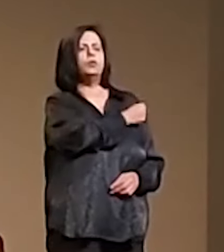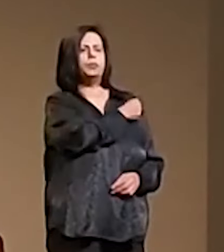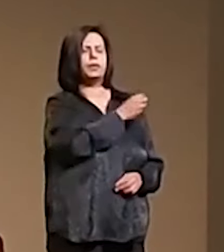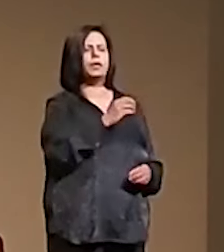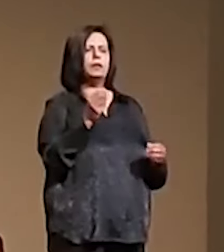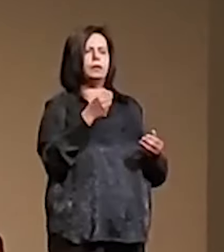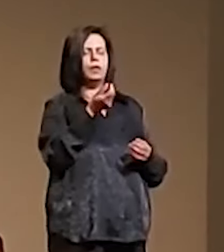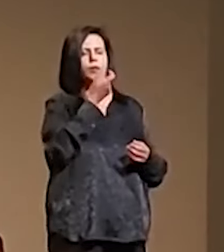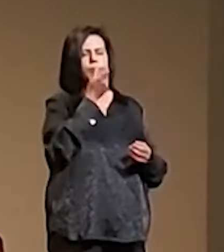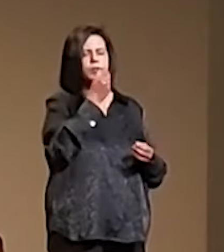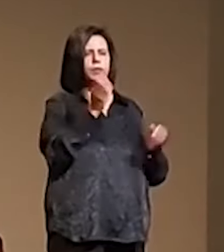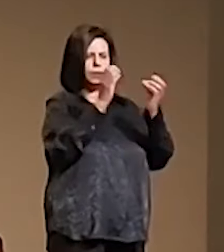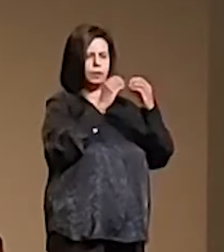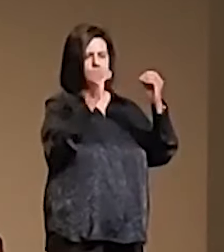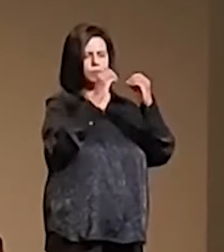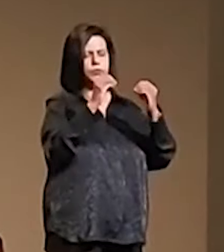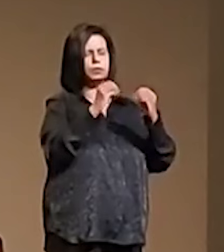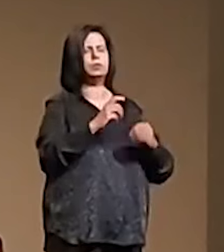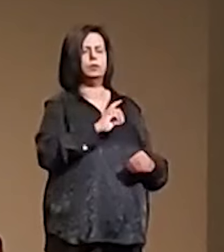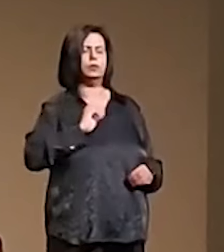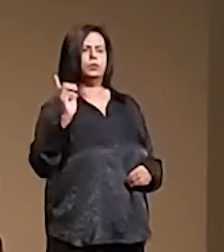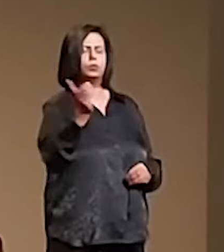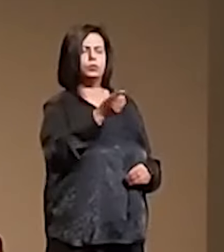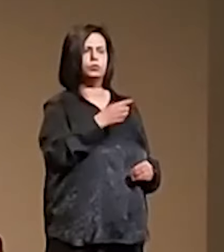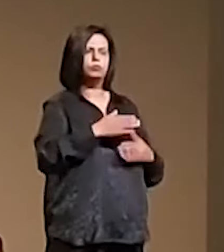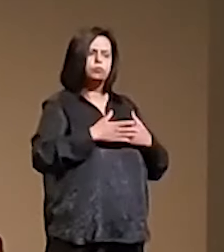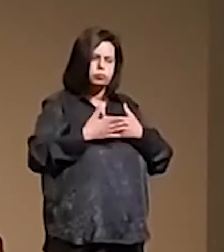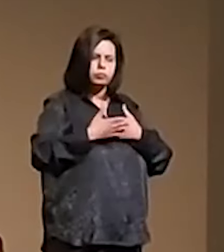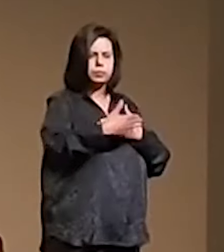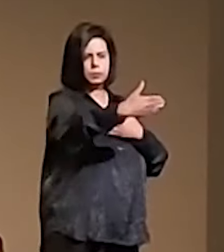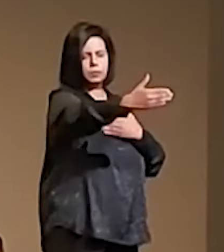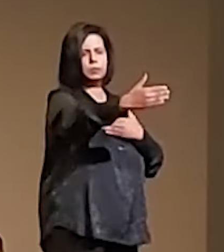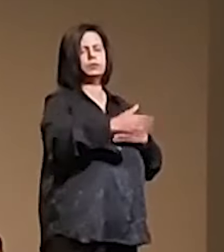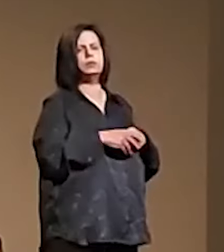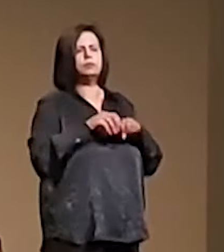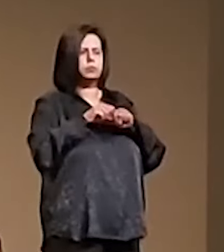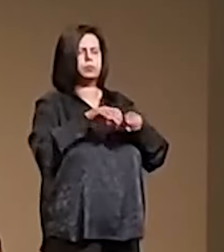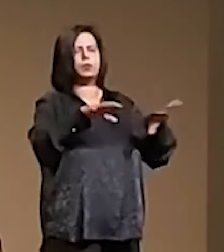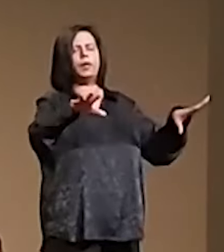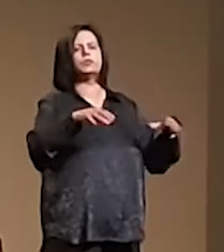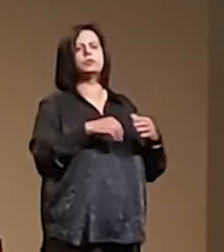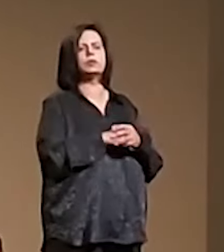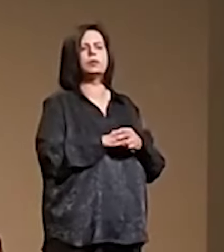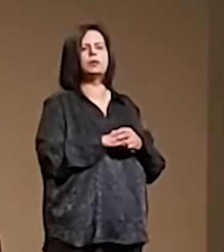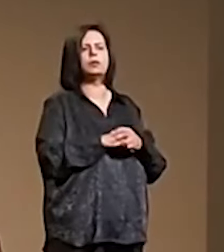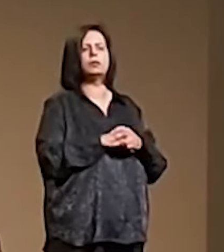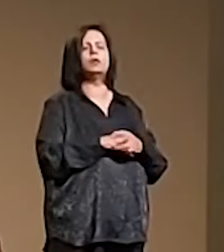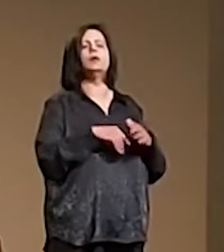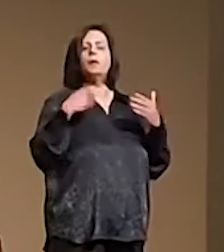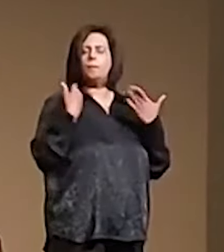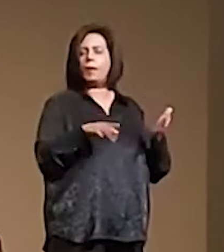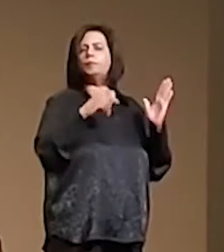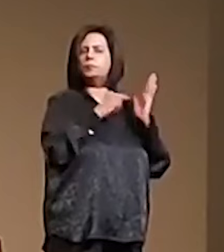le médicament gratuit, nous pouvons étendre sa mesure là quand ou dans le